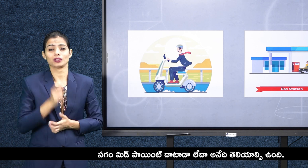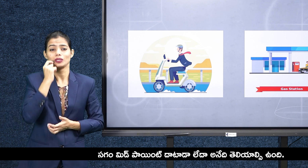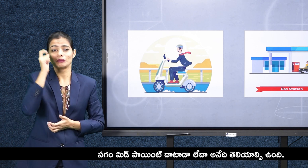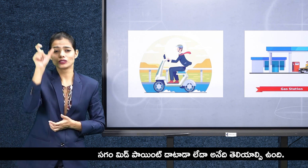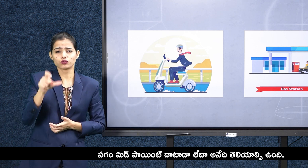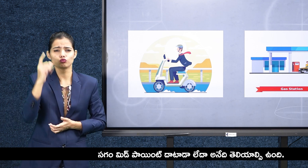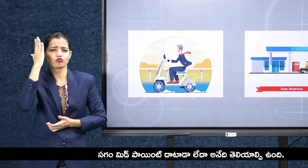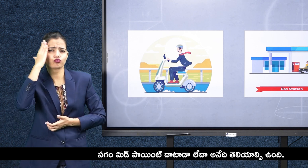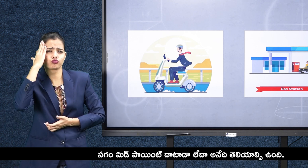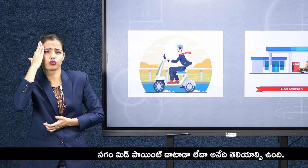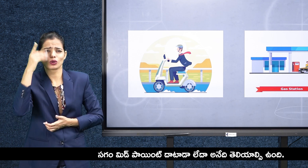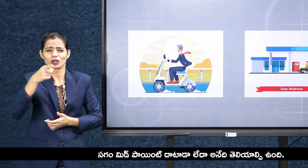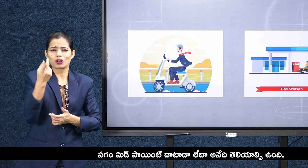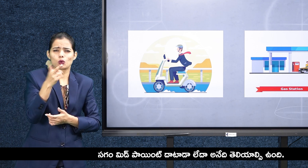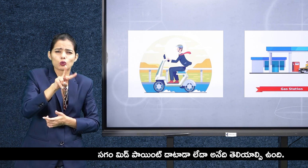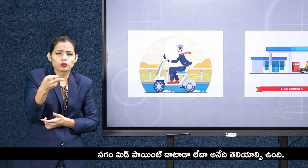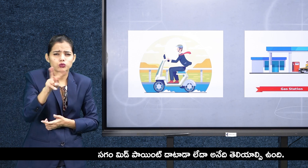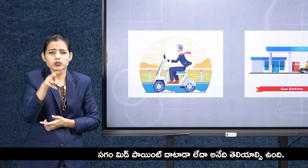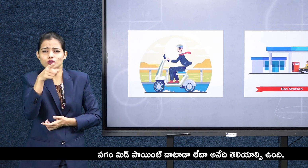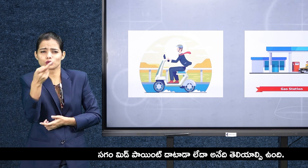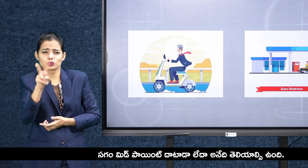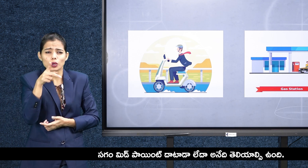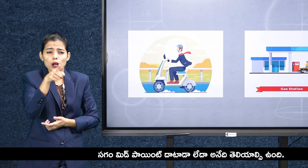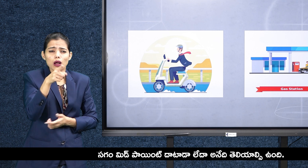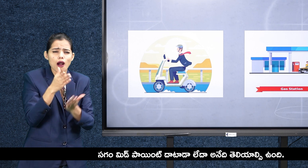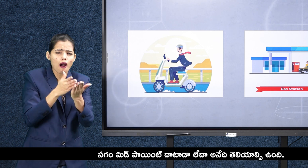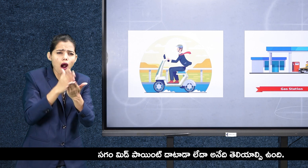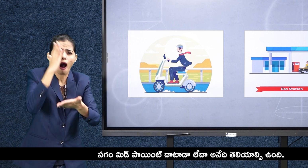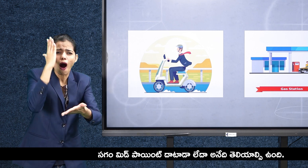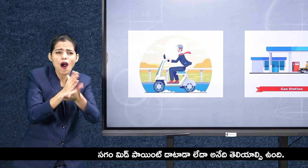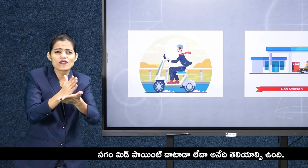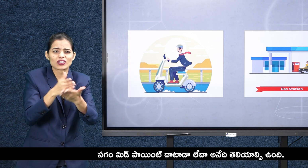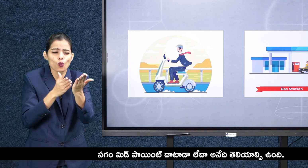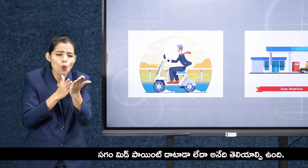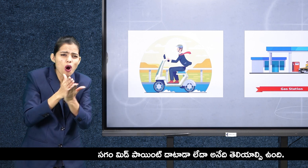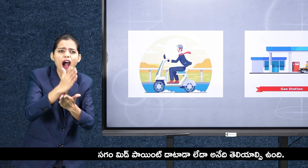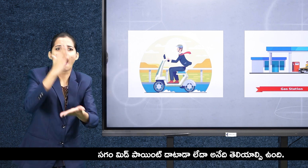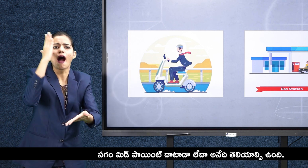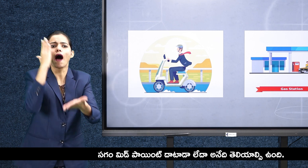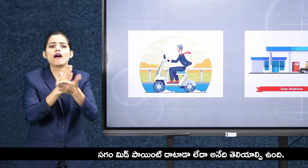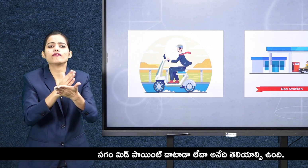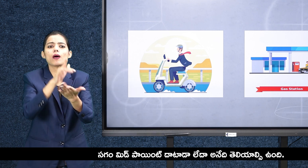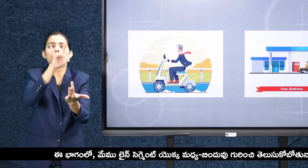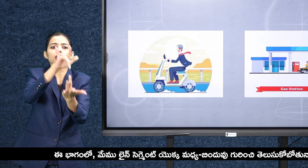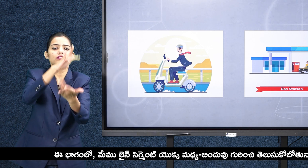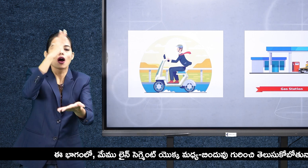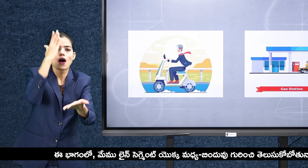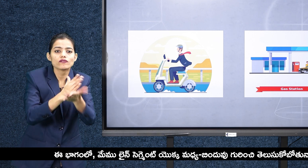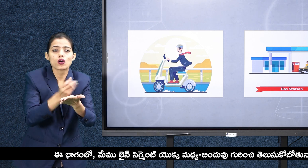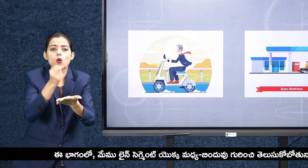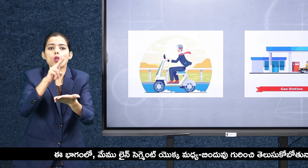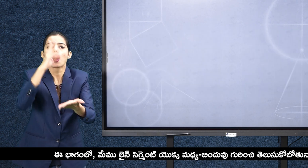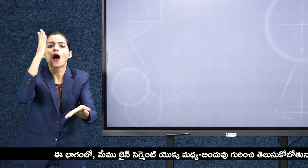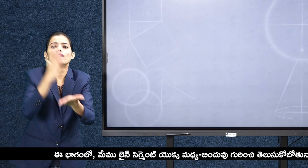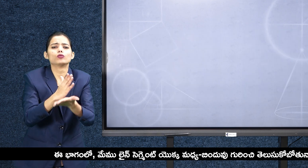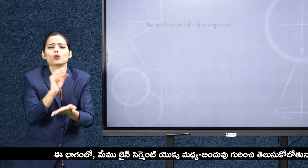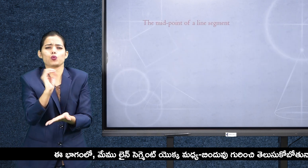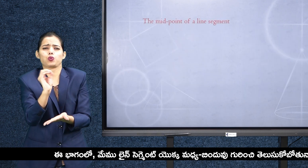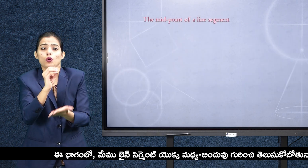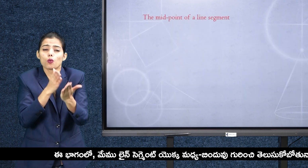సగం మిడ్ పాయింట్ దాటాడా లేదా అనేది తెలియాల్సి ఉంది. ఈ భాగంలో మనం లైన్